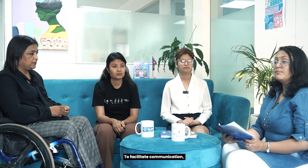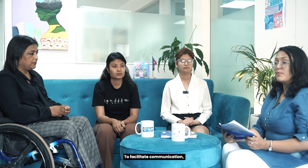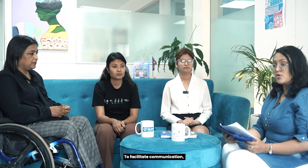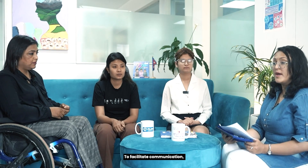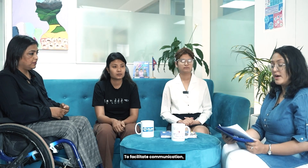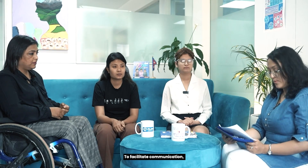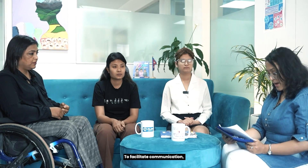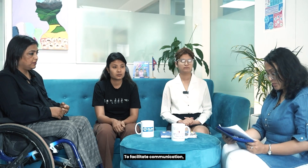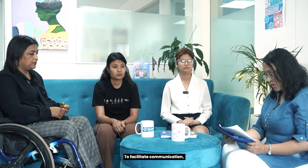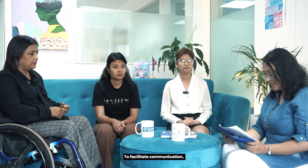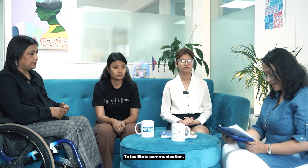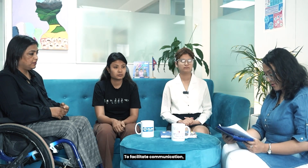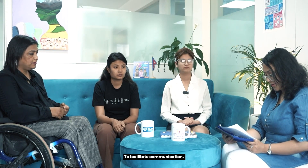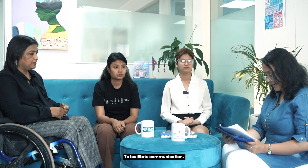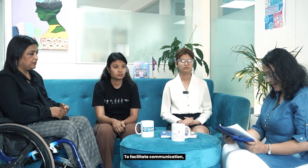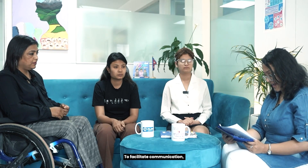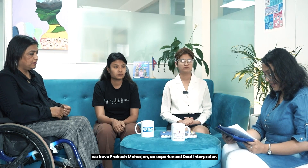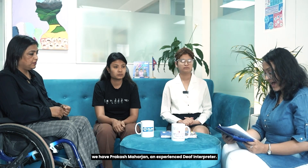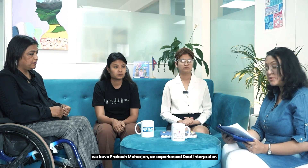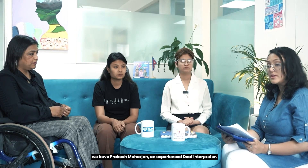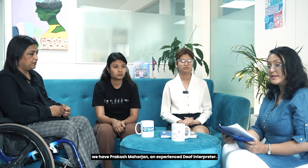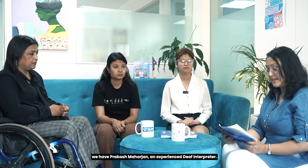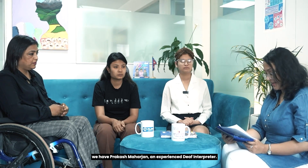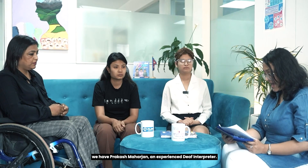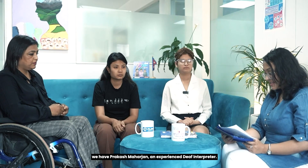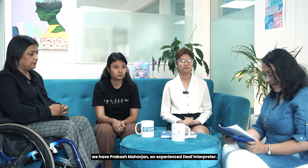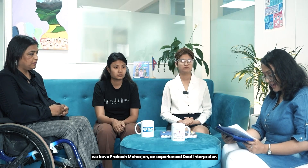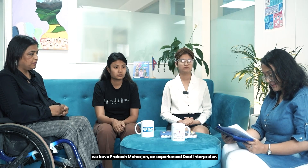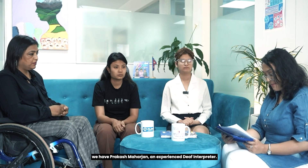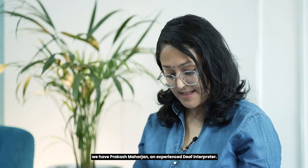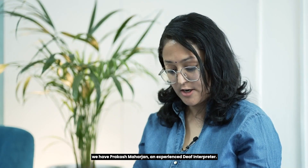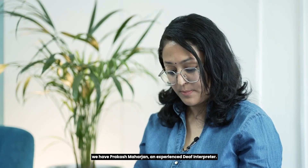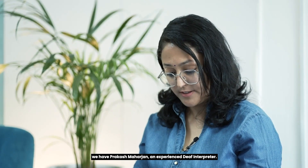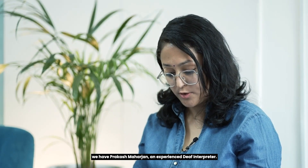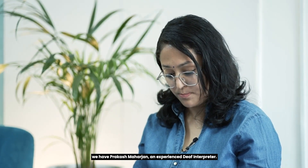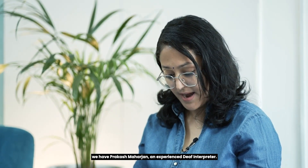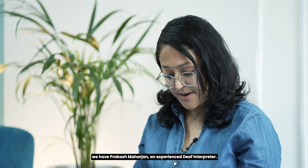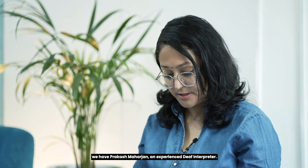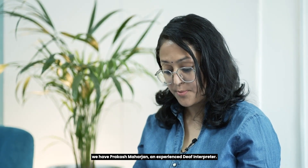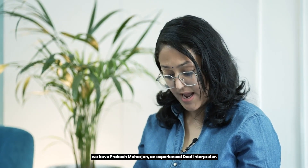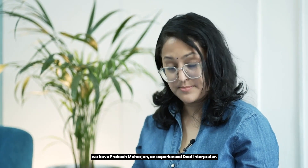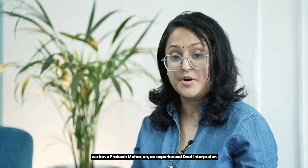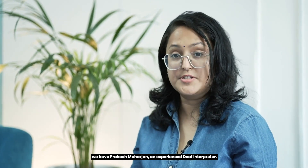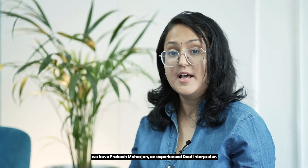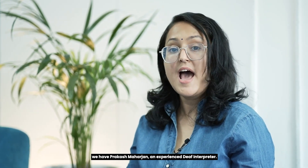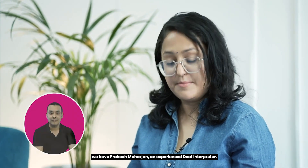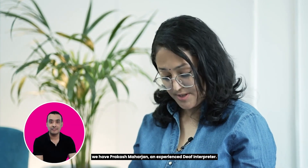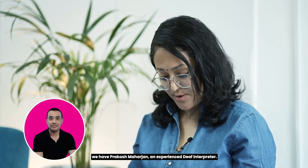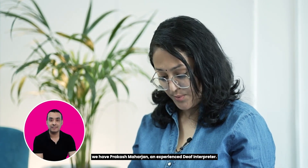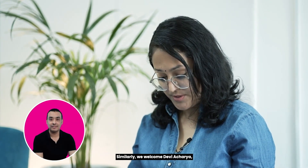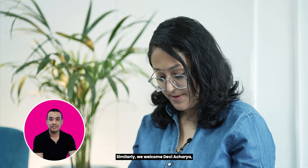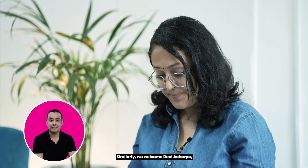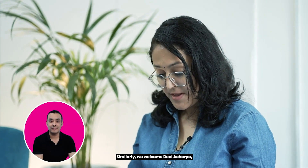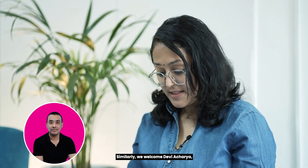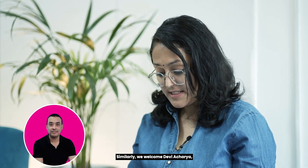उहाँले भन्नुभएका कुराहरू सहजीकरण गरिदिनका लागि लामो समयदेखि साङ्केतिक भाषा अनुवादकको रूपमा कार्यरत प्रकाश महर्जन